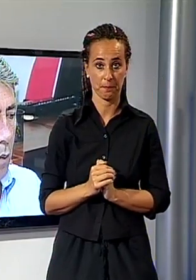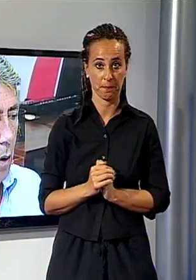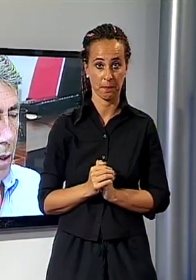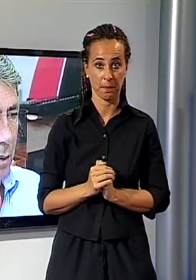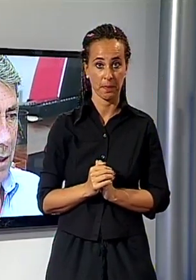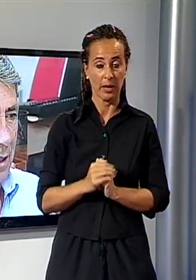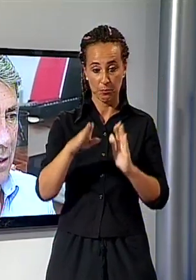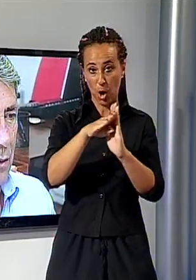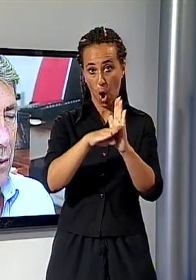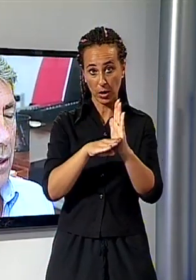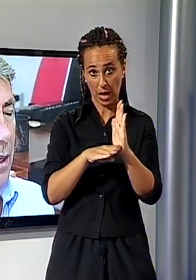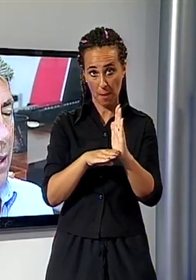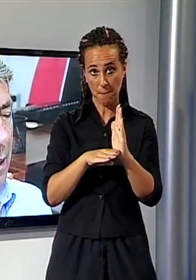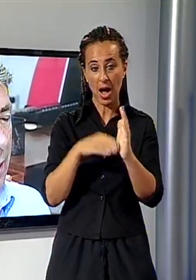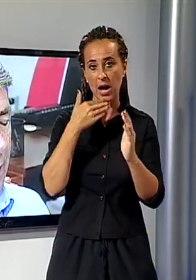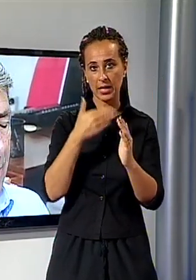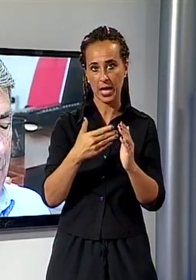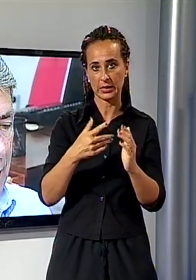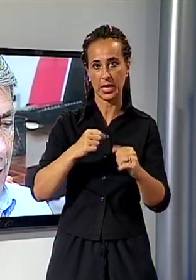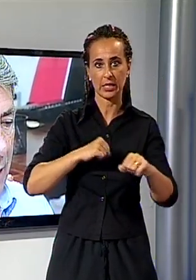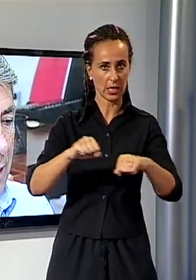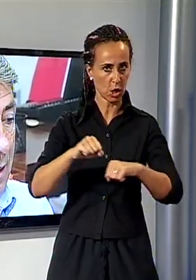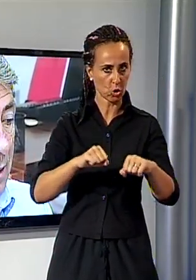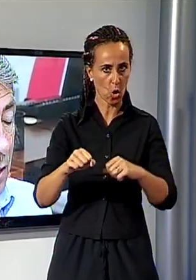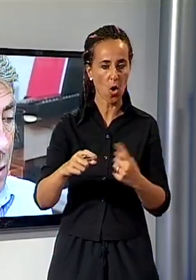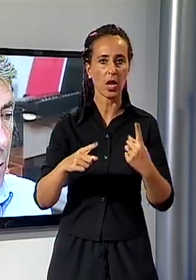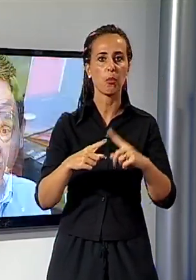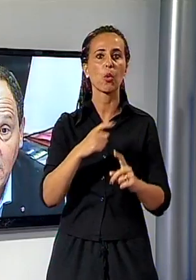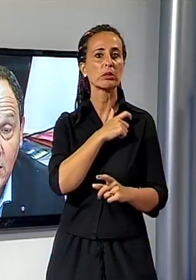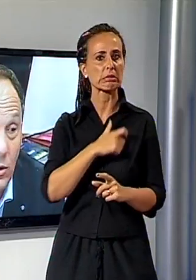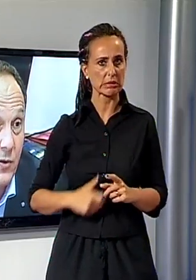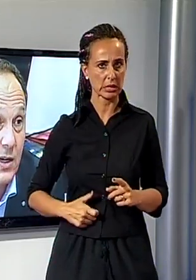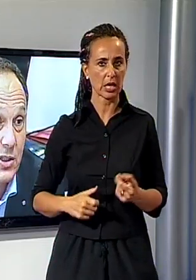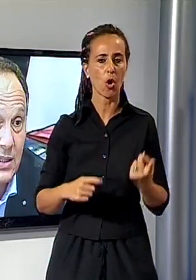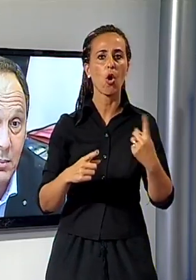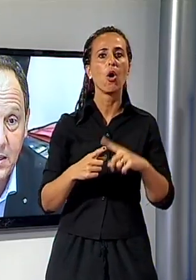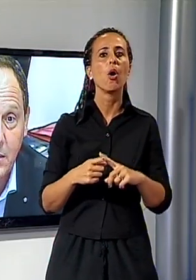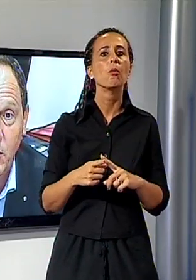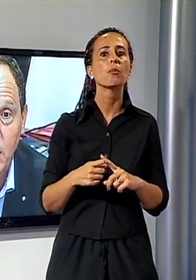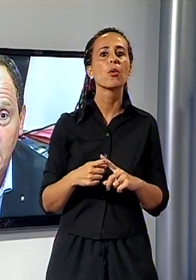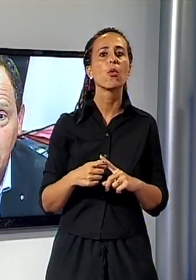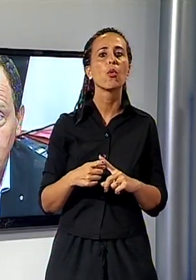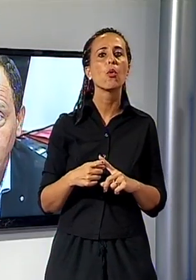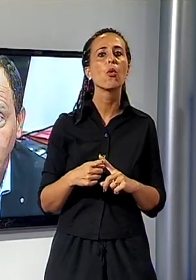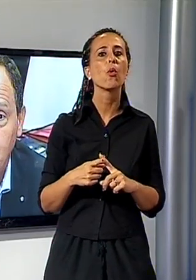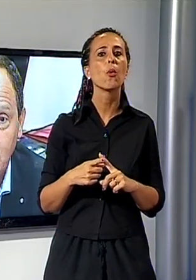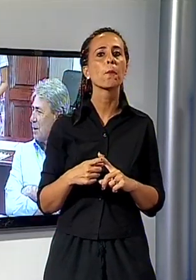organizzato da Gabriel, nuovo co-vicepresidente della società Bianco Celeste.